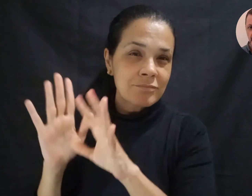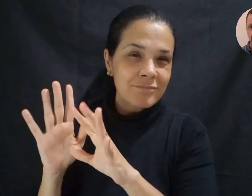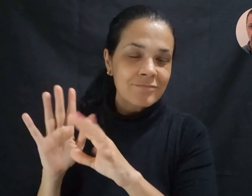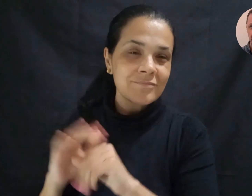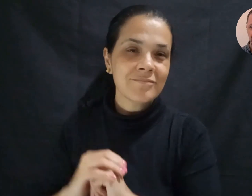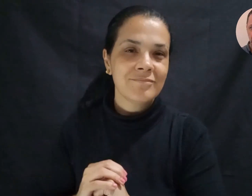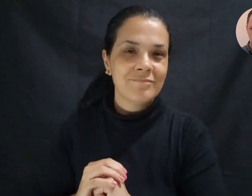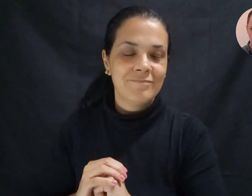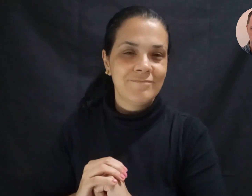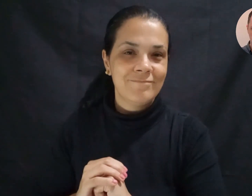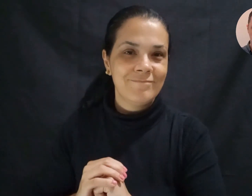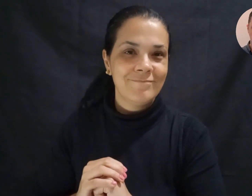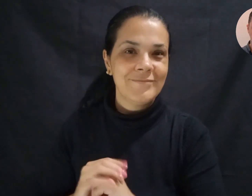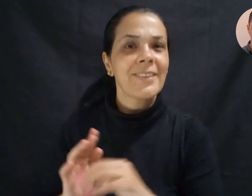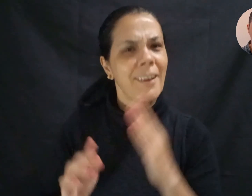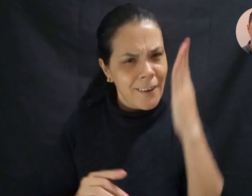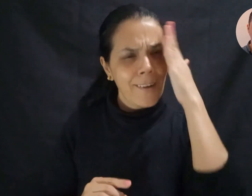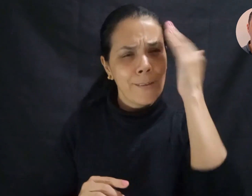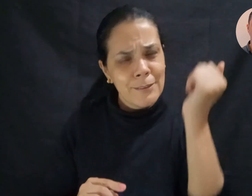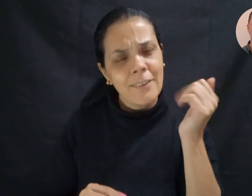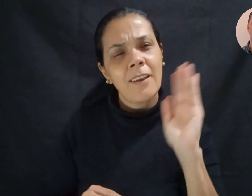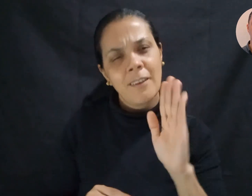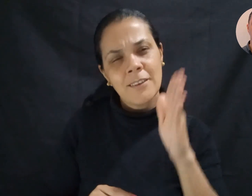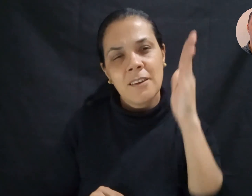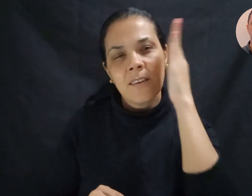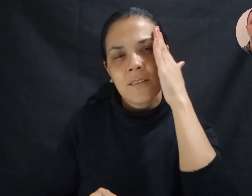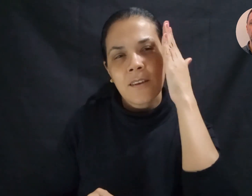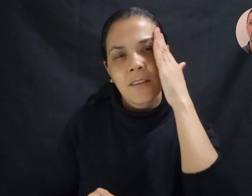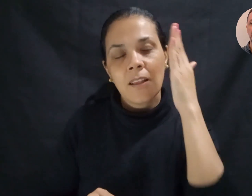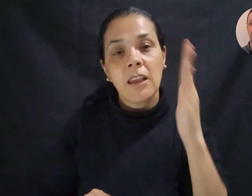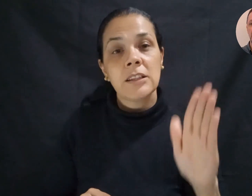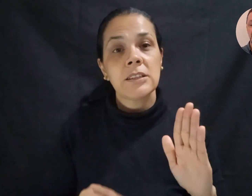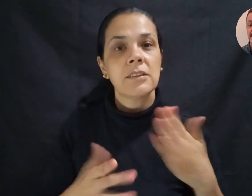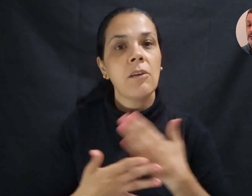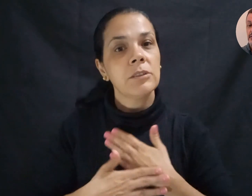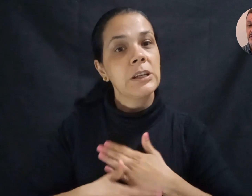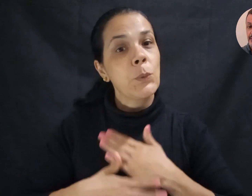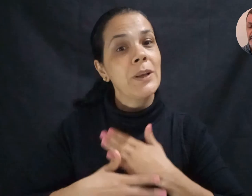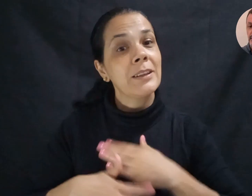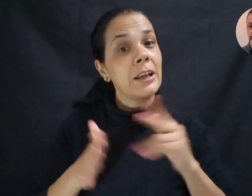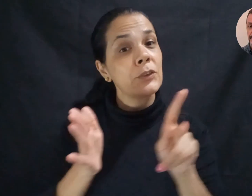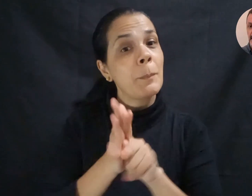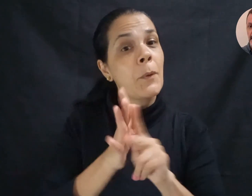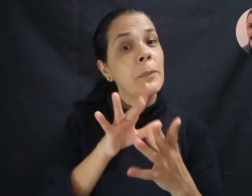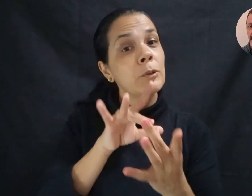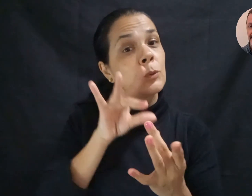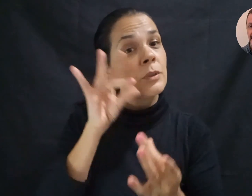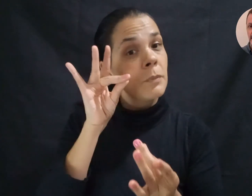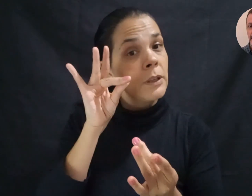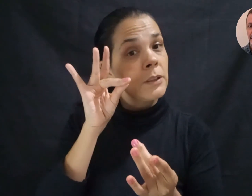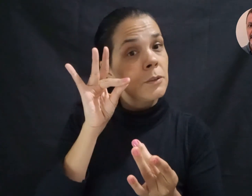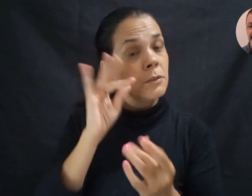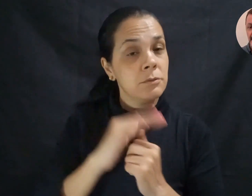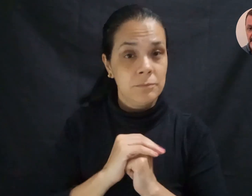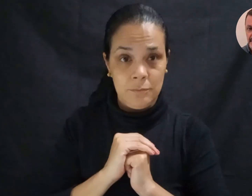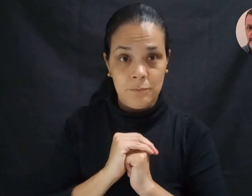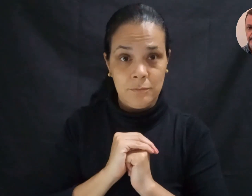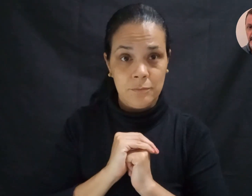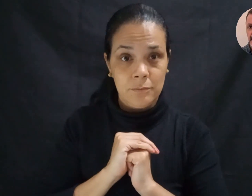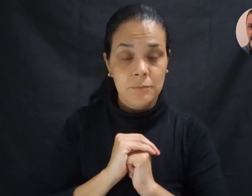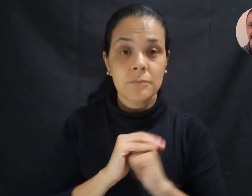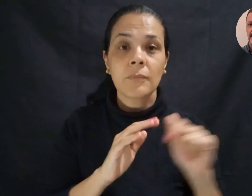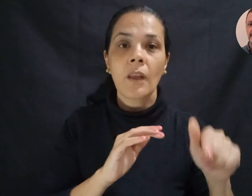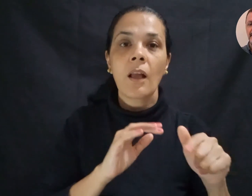de nós já sabemos disso, nós já entendemos que a tranquilidade é um estado de espírito, que ela tem o seu fim nela